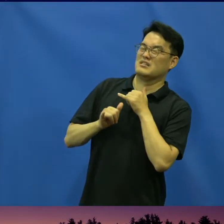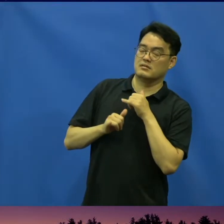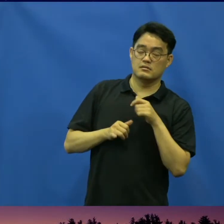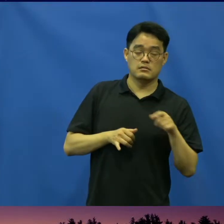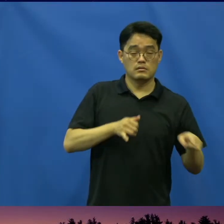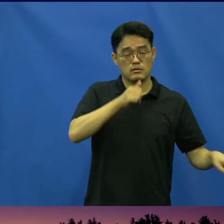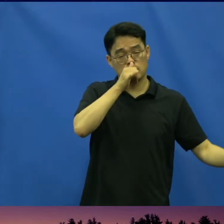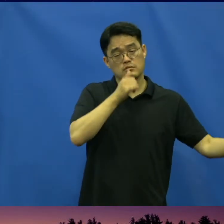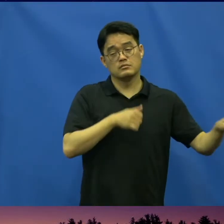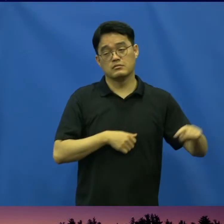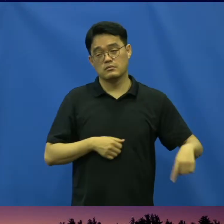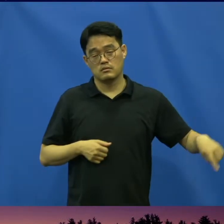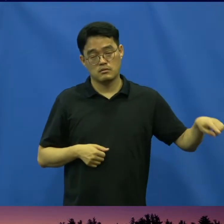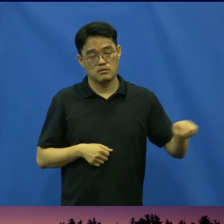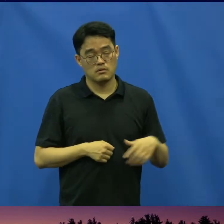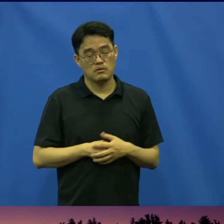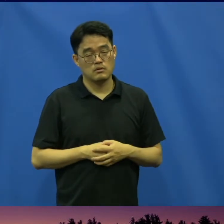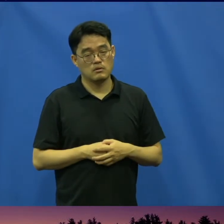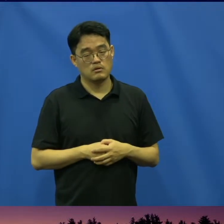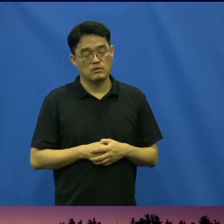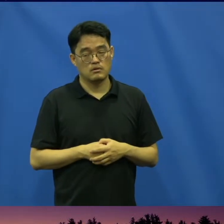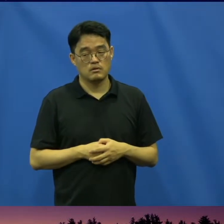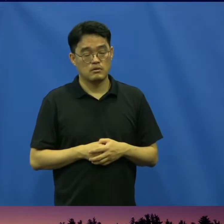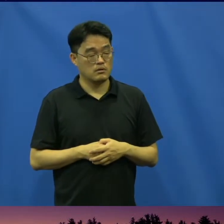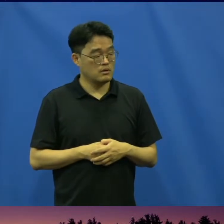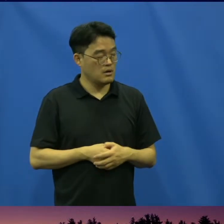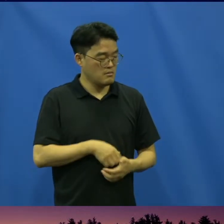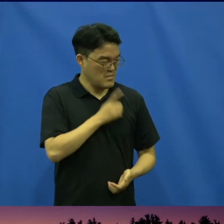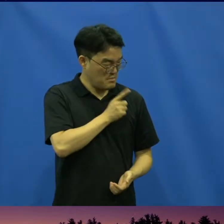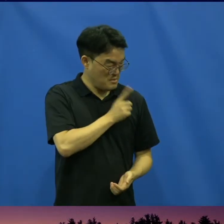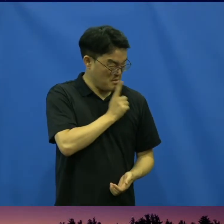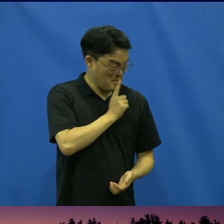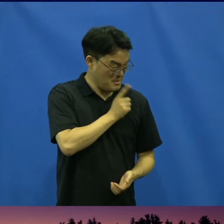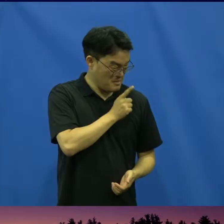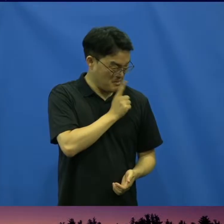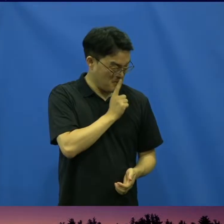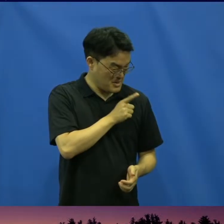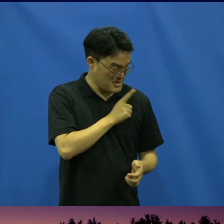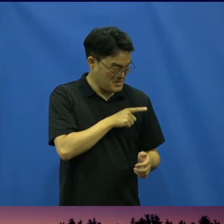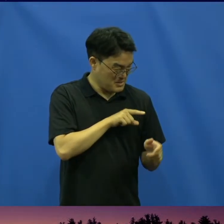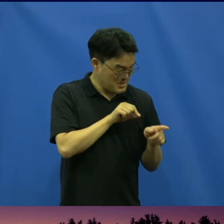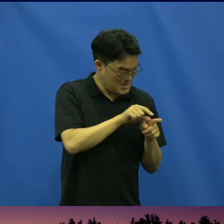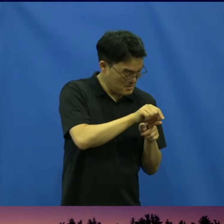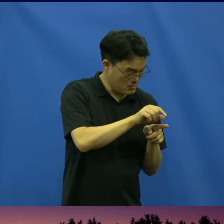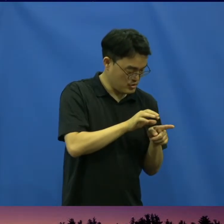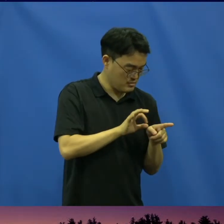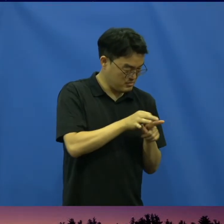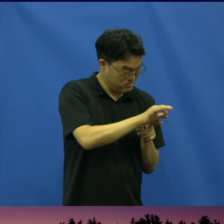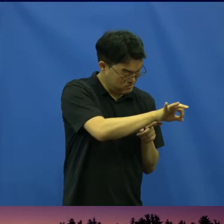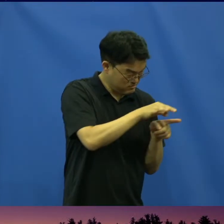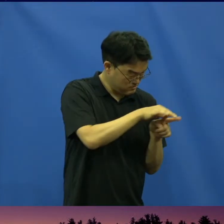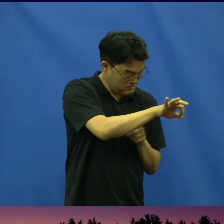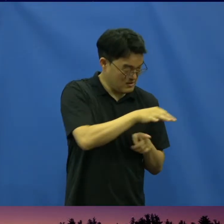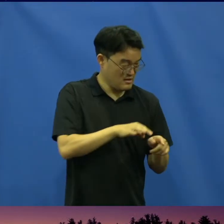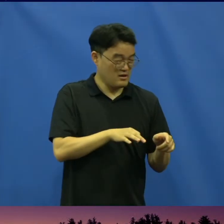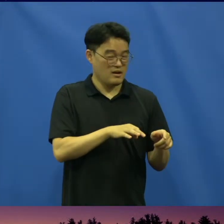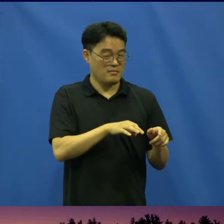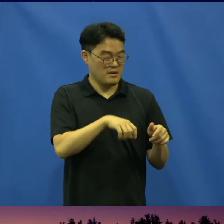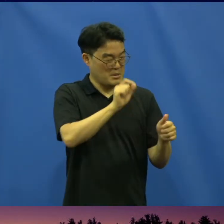하는 말이 다 옳아요. 근데 틀리지 않아서 근데 그 말로 그 사람을 죽이는 거예요. 그건 하나님의 뜻이 아니에요.